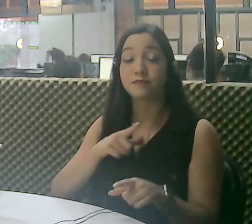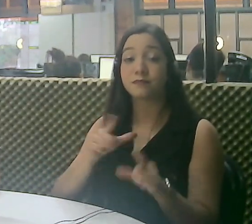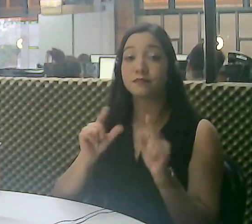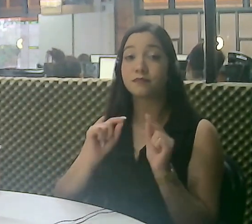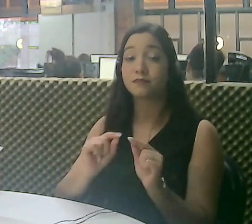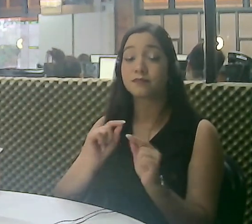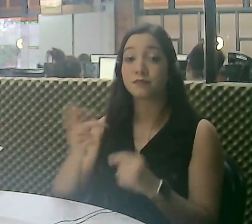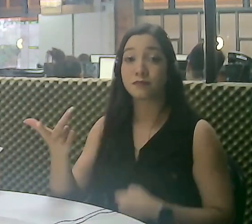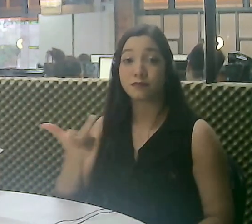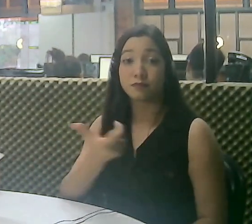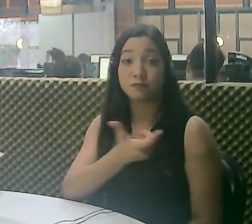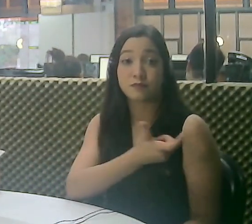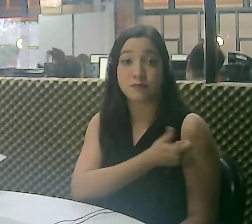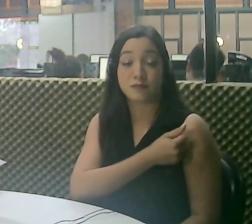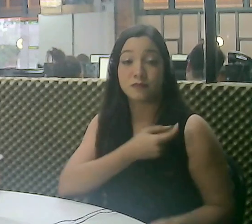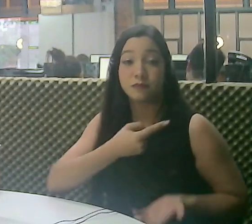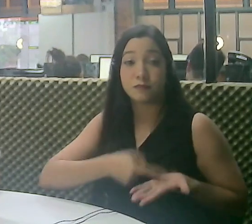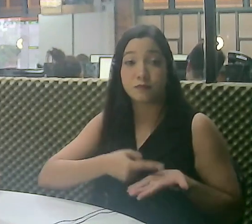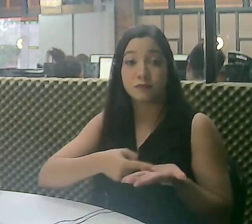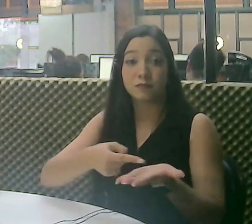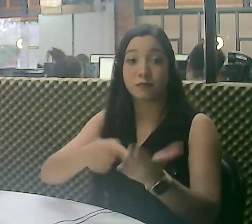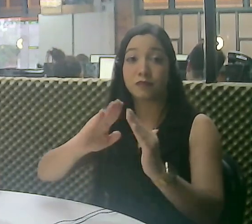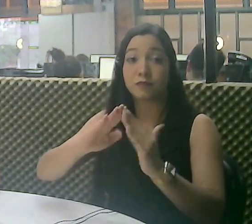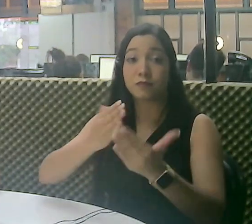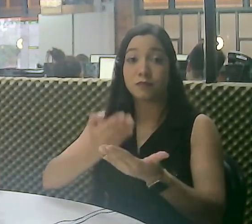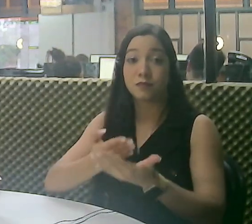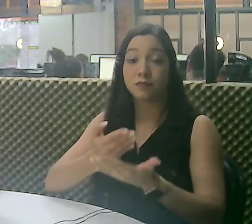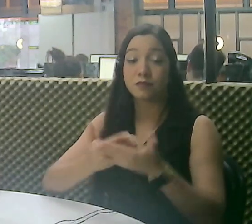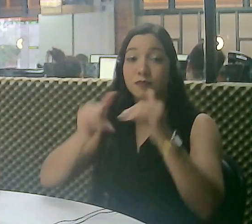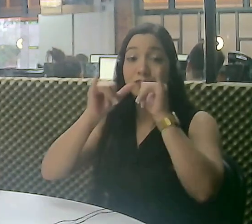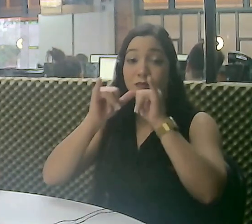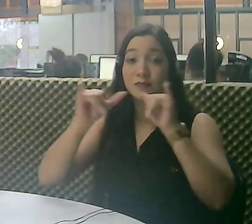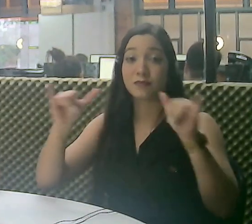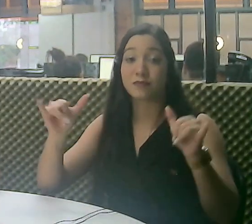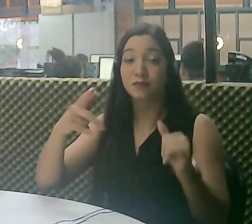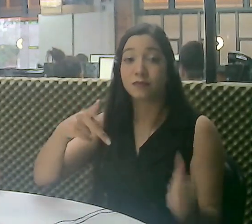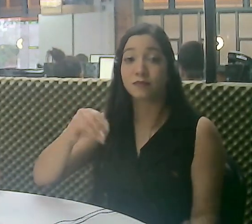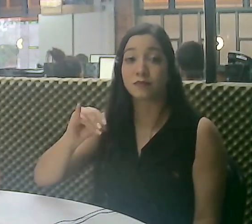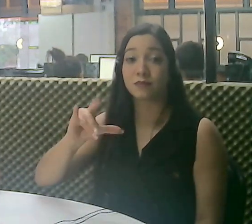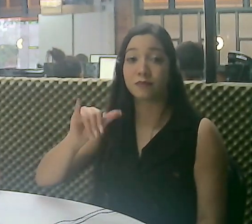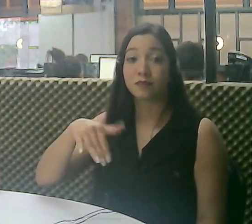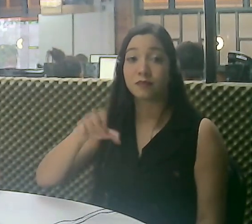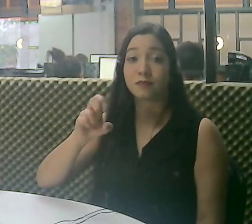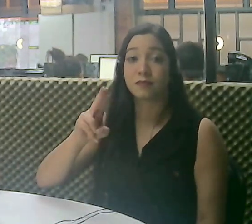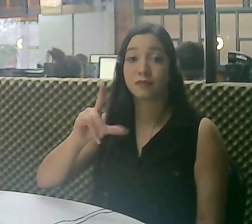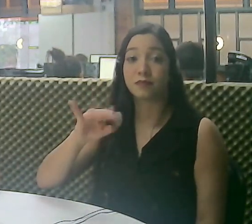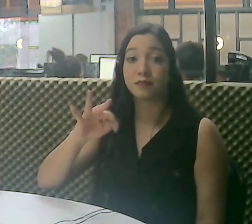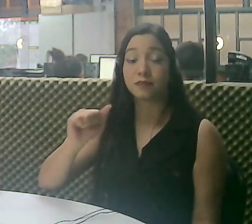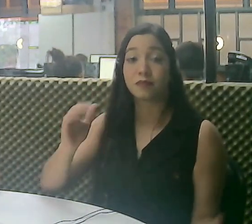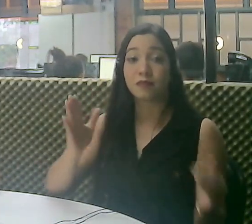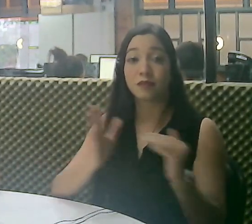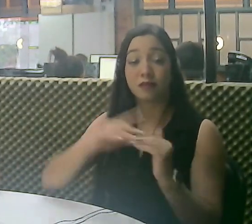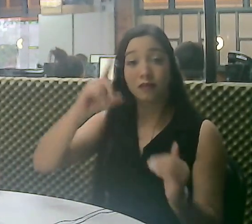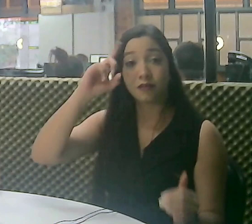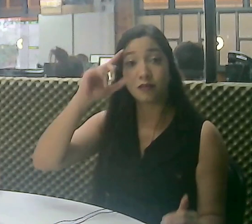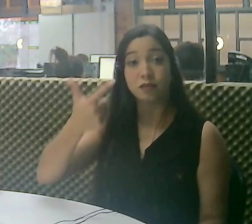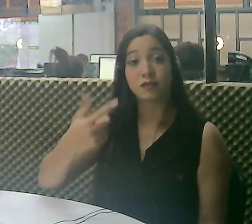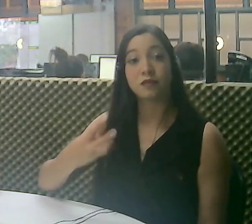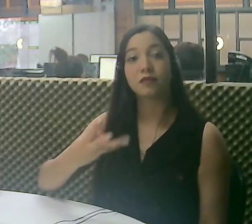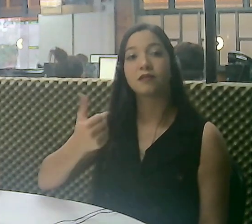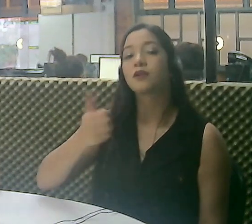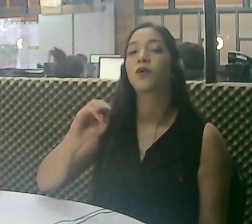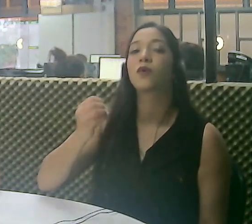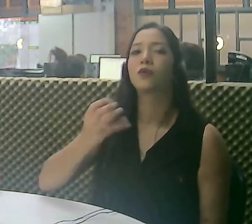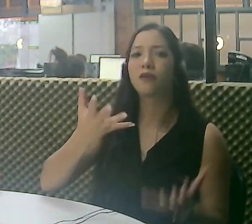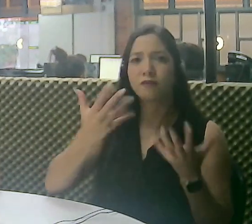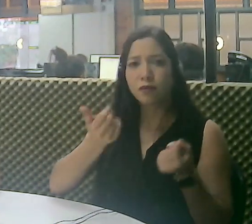a imunização programada nas escolas. A campanha contra a poliomielite segue até o dia 31 de outubro. Então, vamos